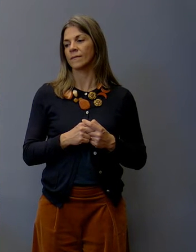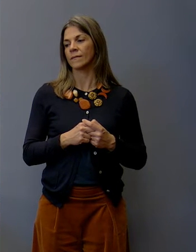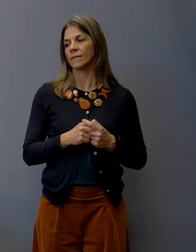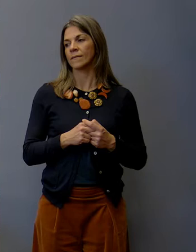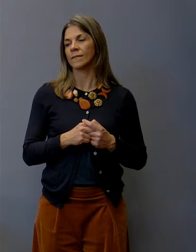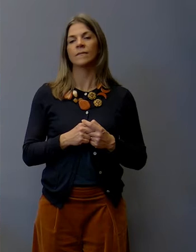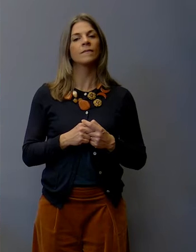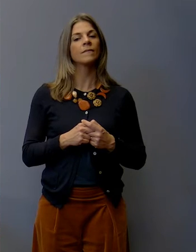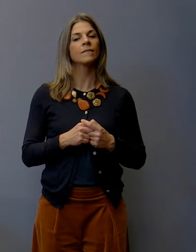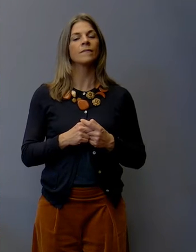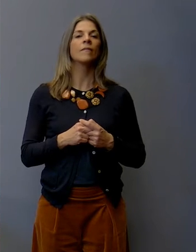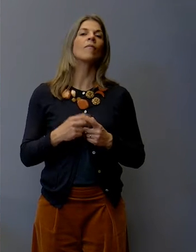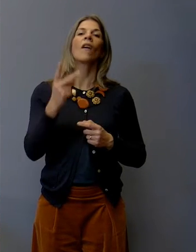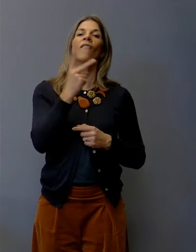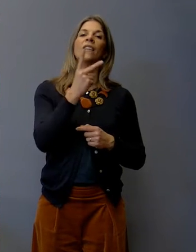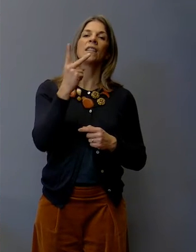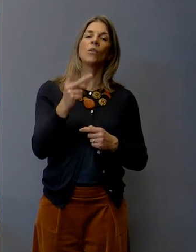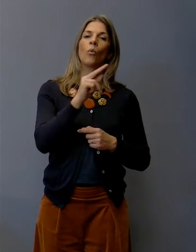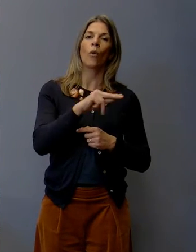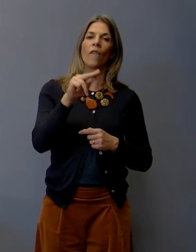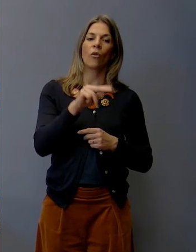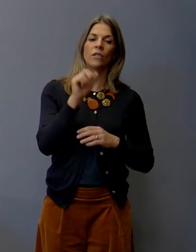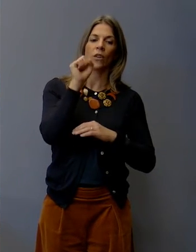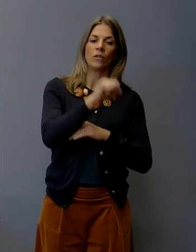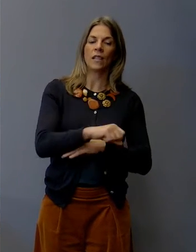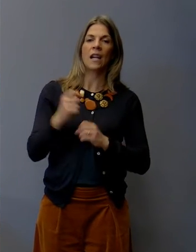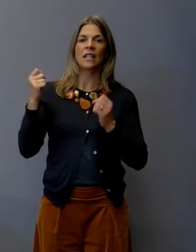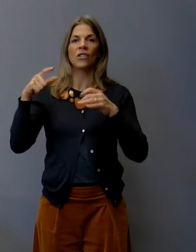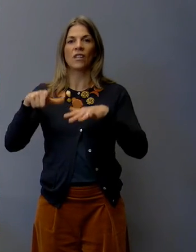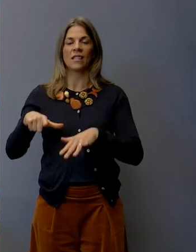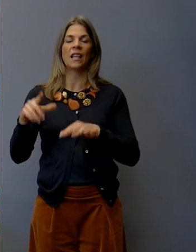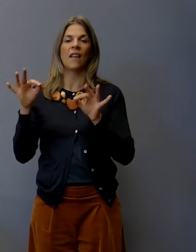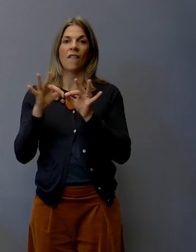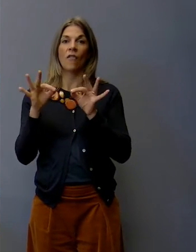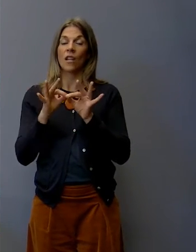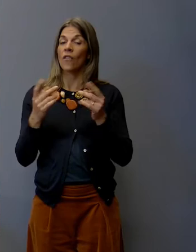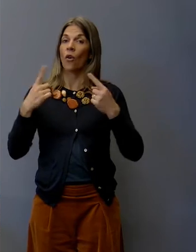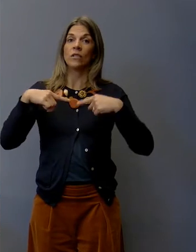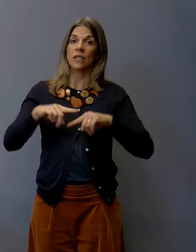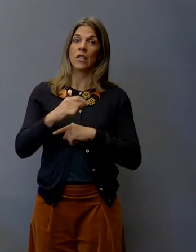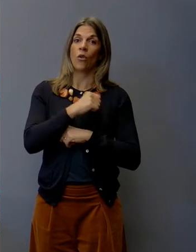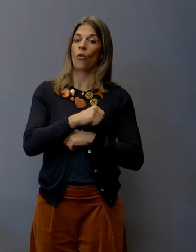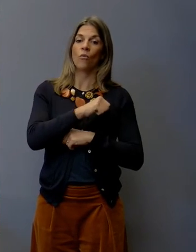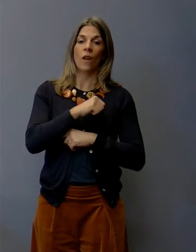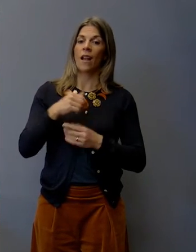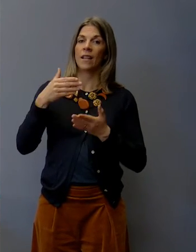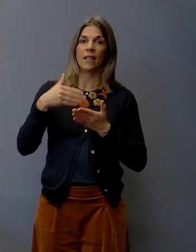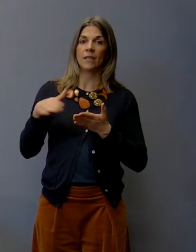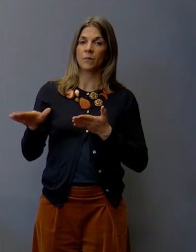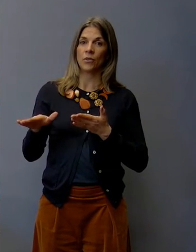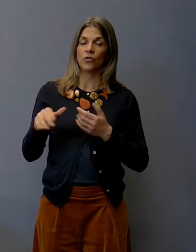22 voti contrari e 17 favorevoli il consiglio comunale respinge